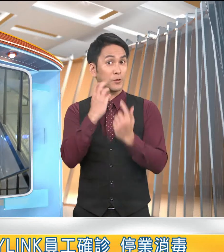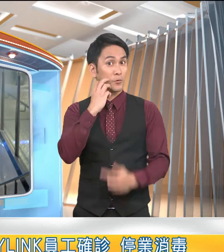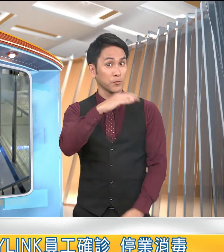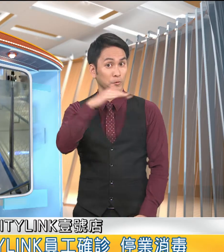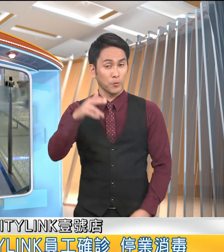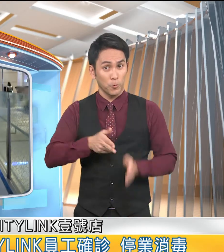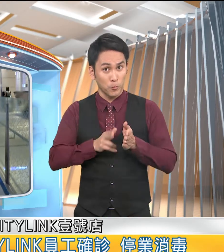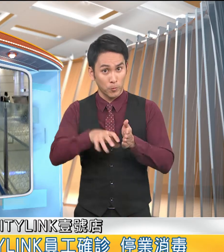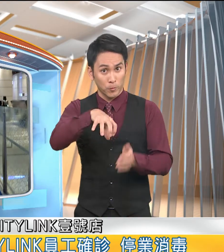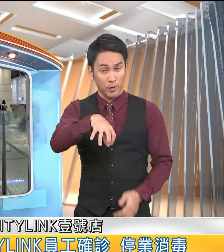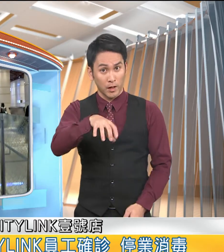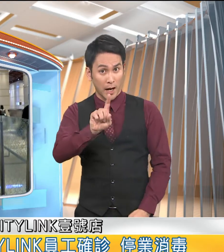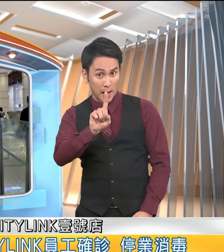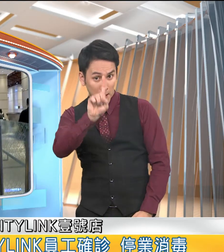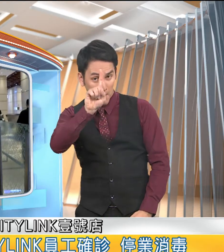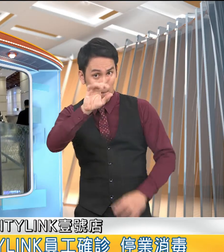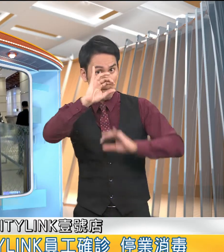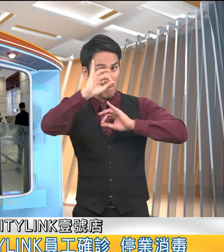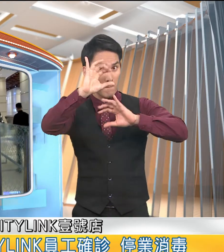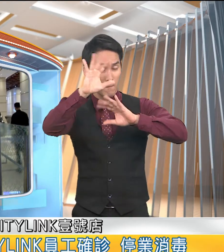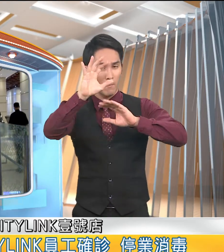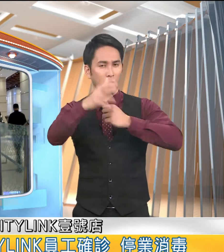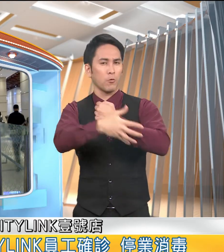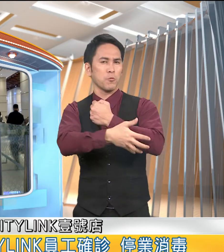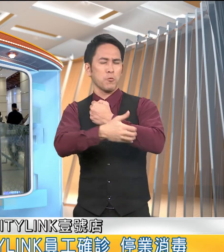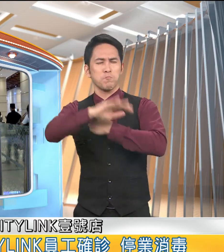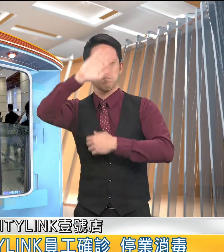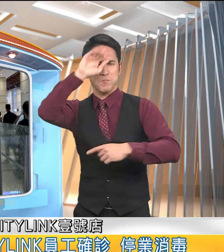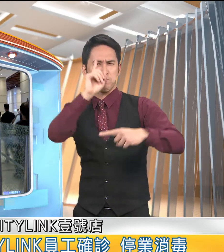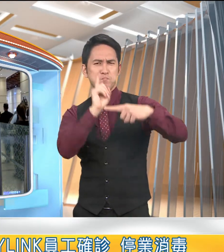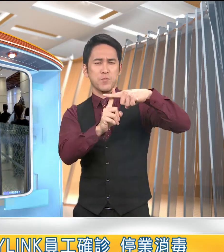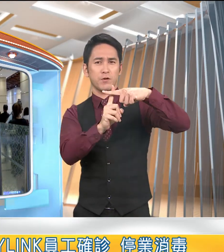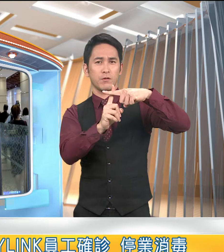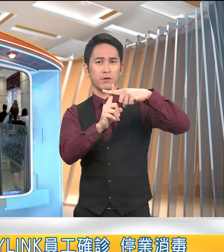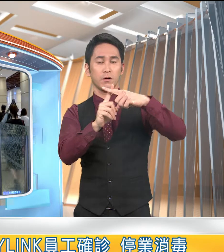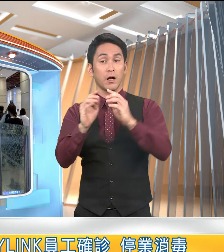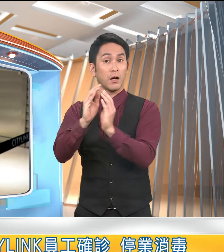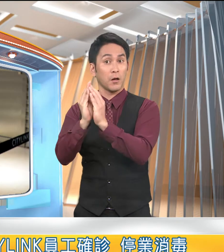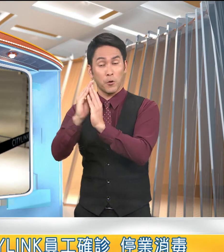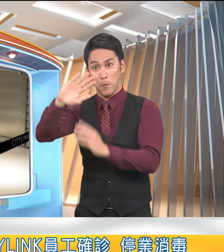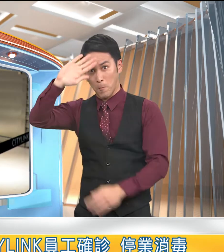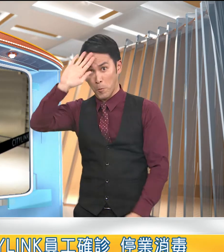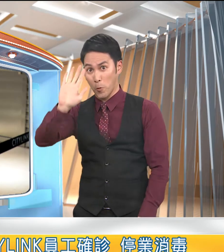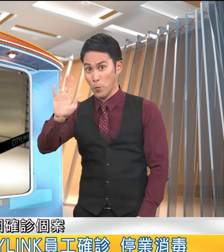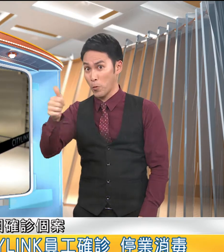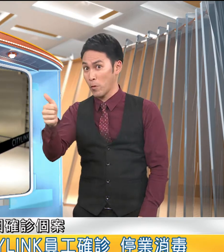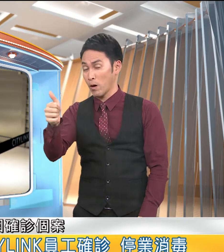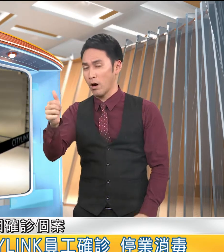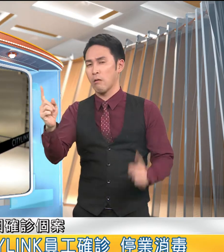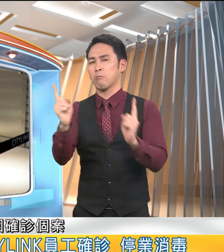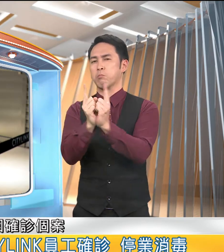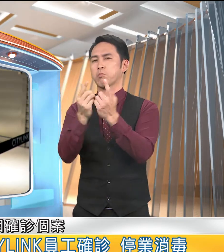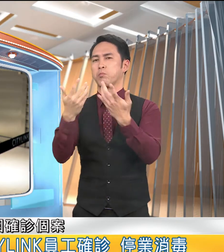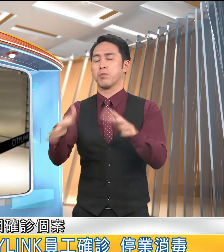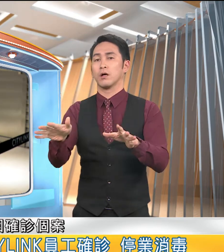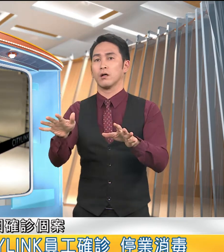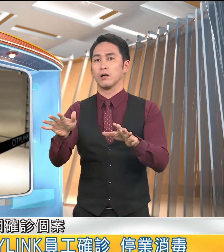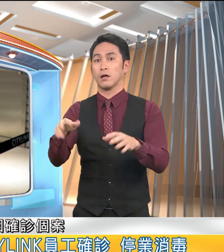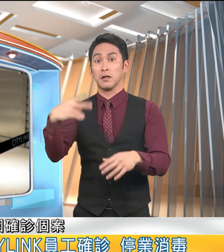台北松山车站 CityLink 一号店有员工确诊，由于接触过桃园确诊个案，并